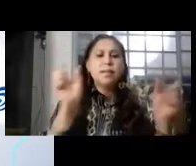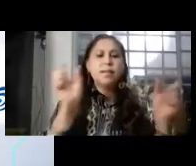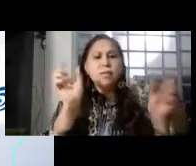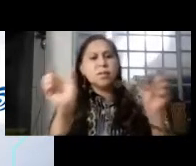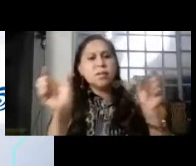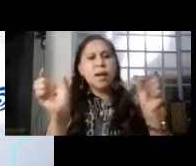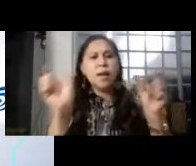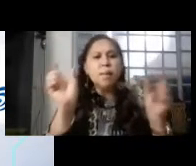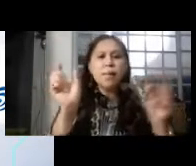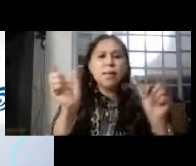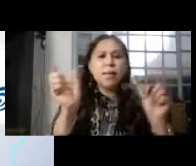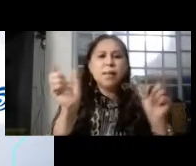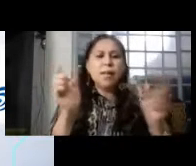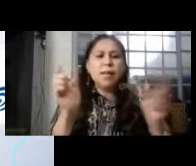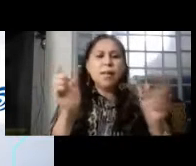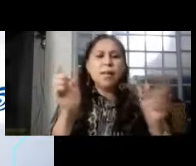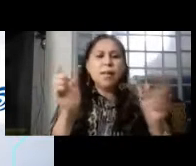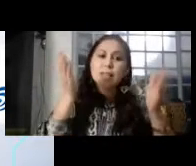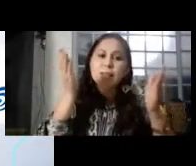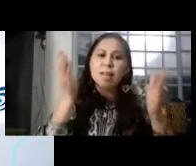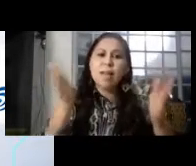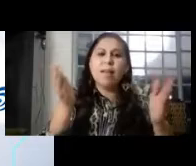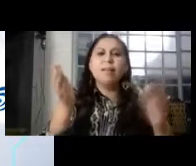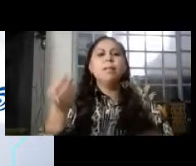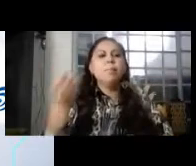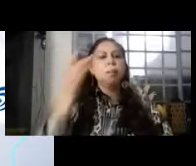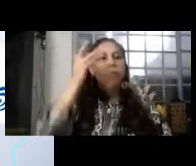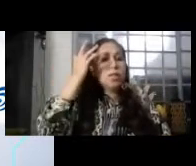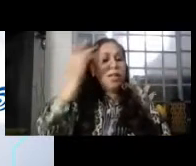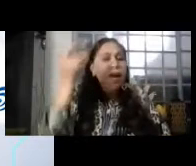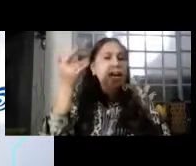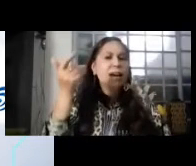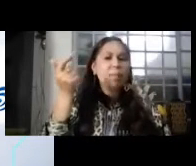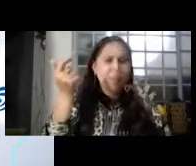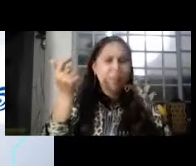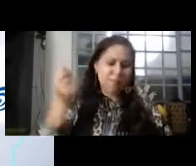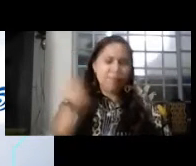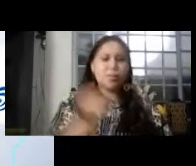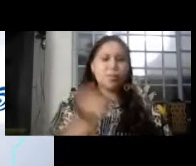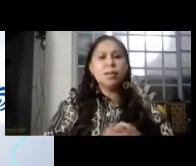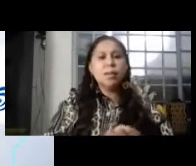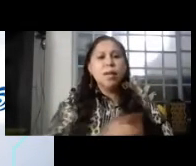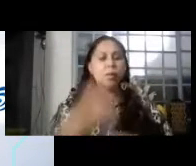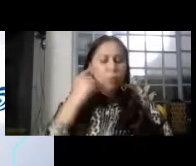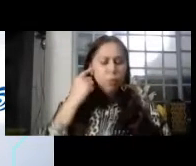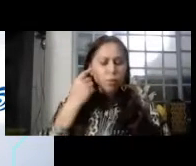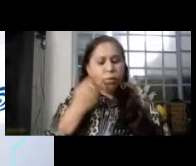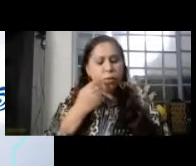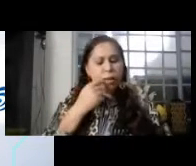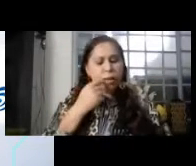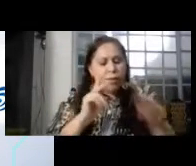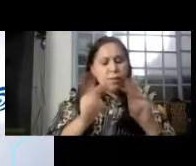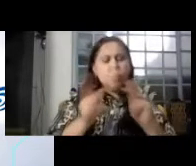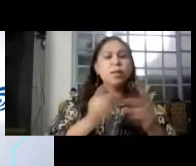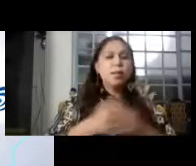topicalizei, ou seja, eu repeti. Para quê? Para enfatizar, para mostrar que é amanhã, certo? Então, o surdo,